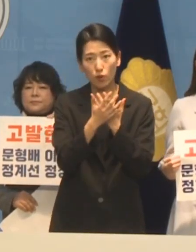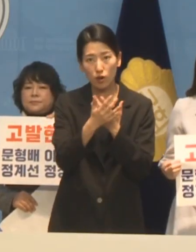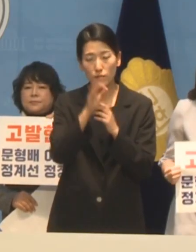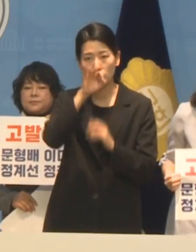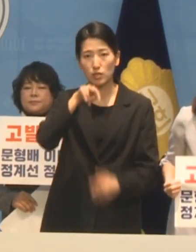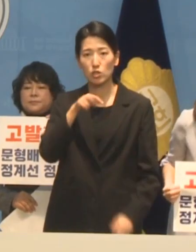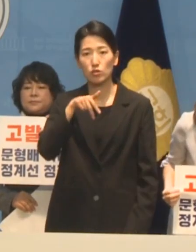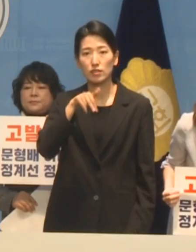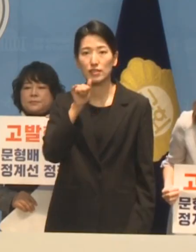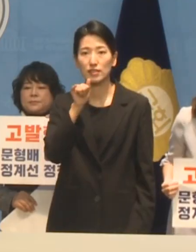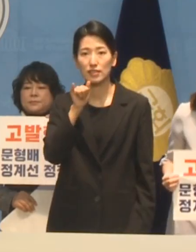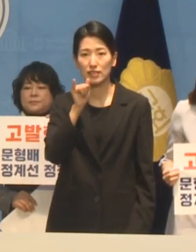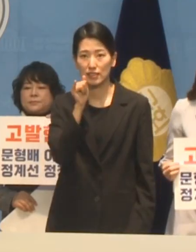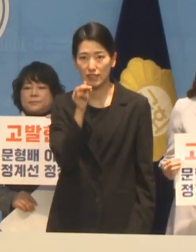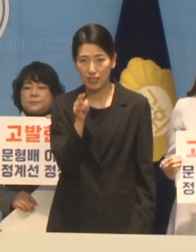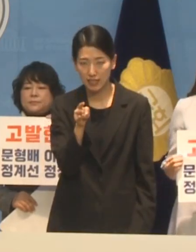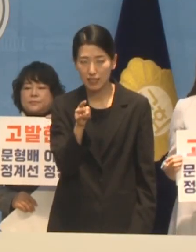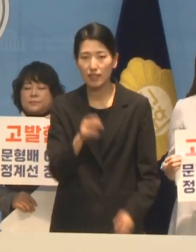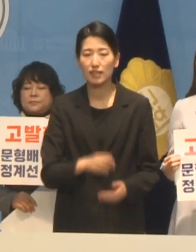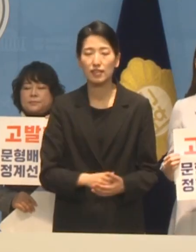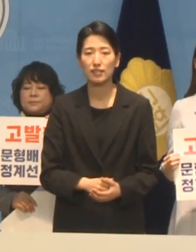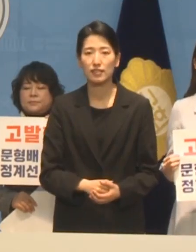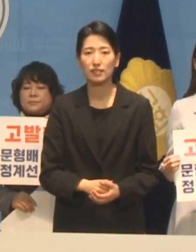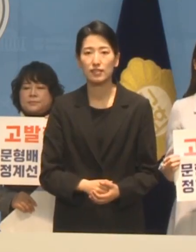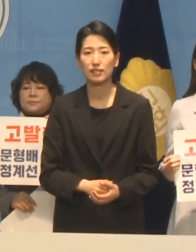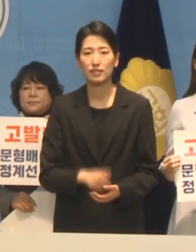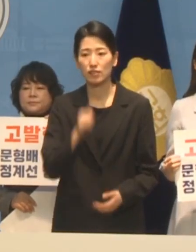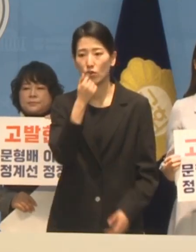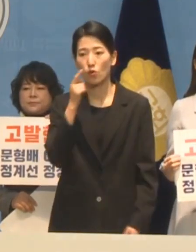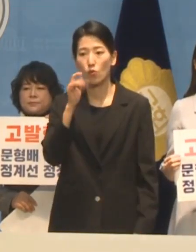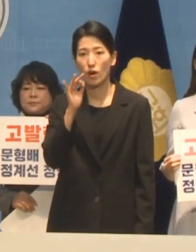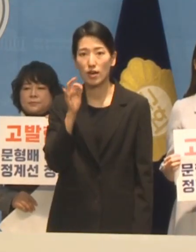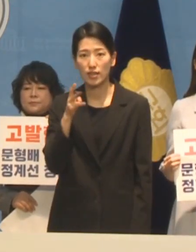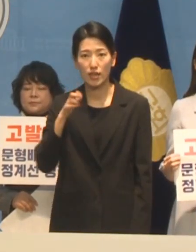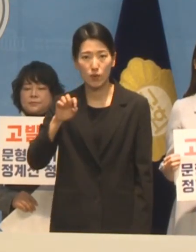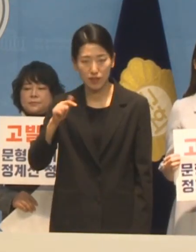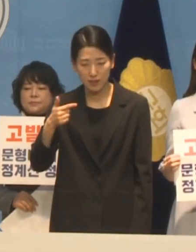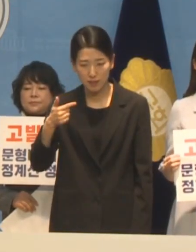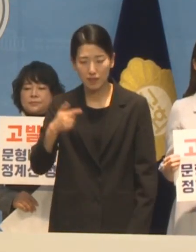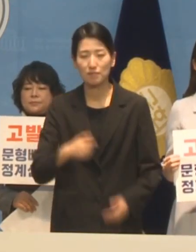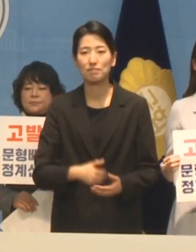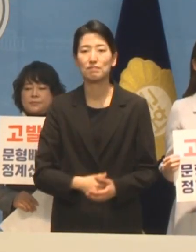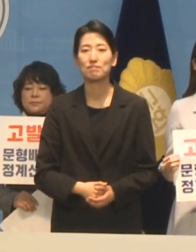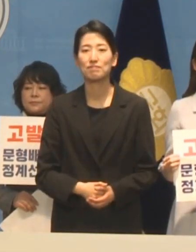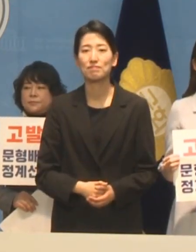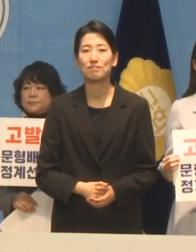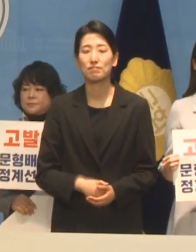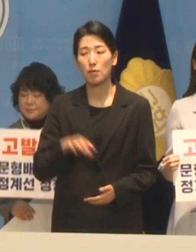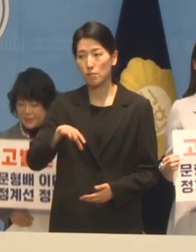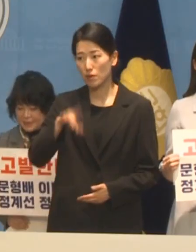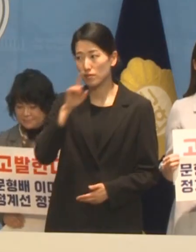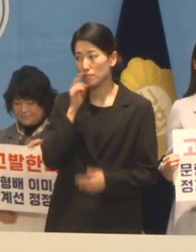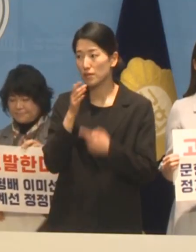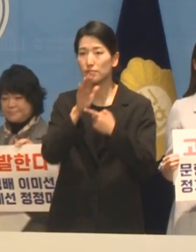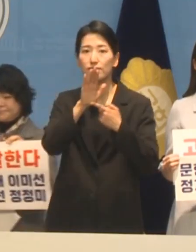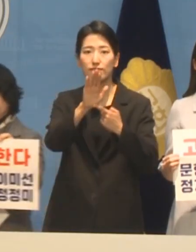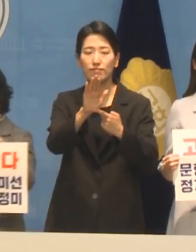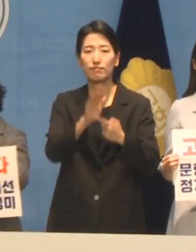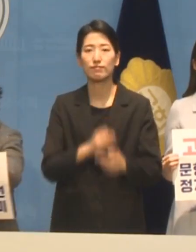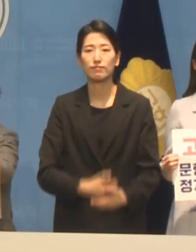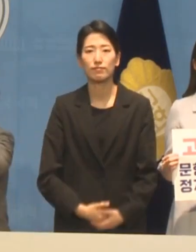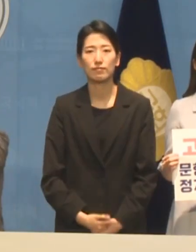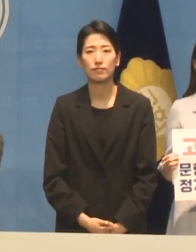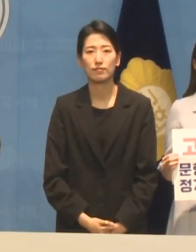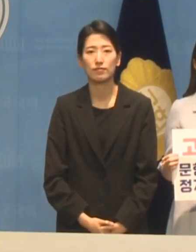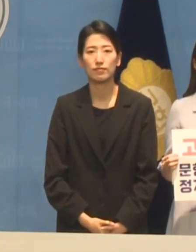윤지혜, 유지혜, 그리고 또 황예원 간사입니다. 그러면 자, 성명서 낭독하시겠습니다.